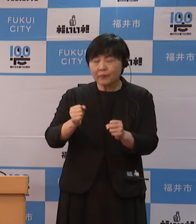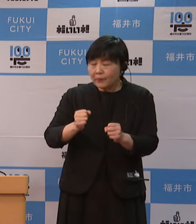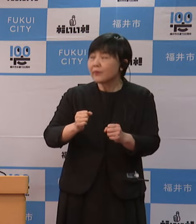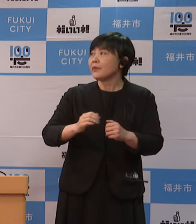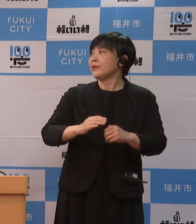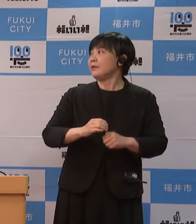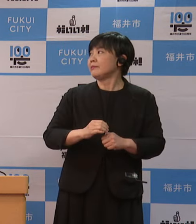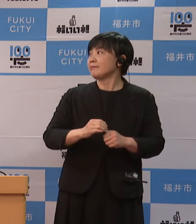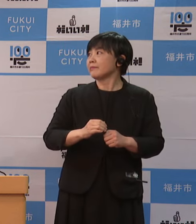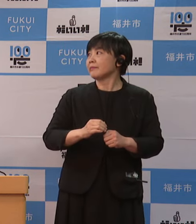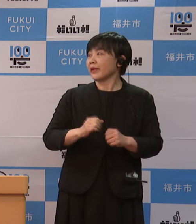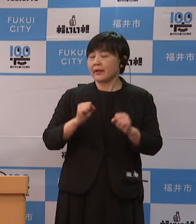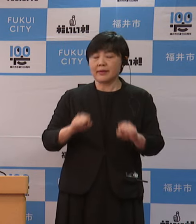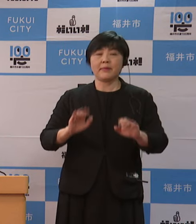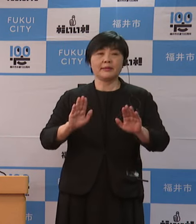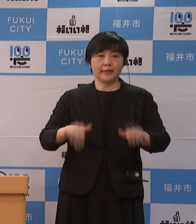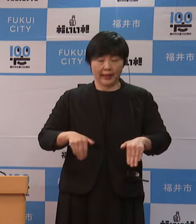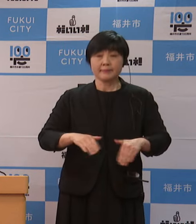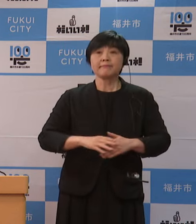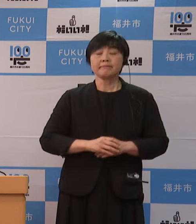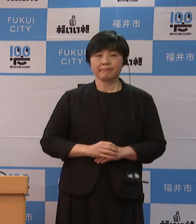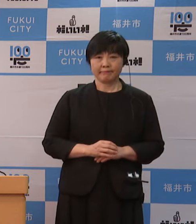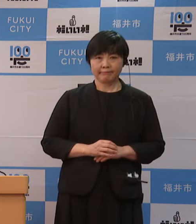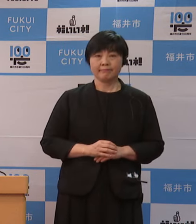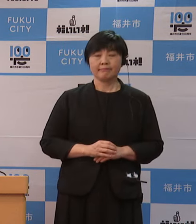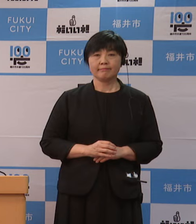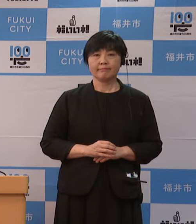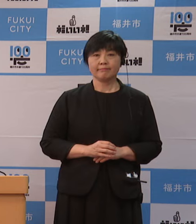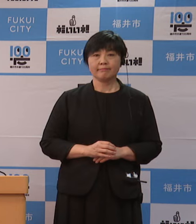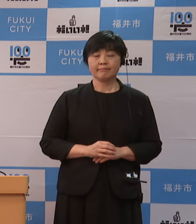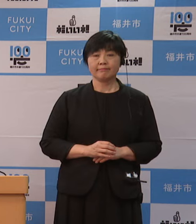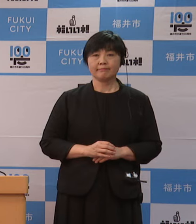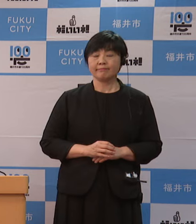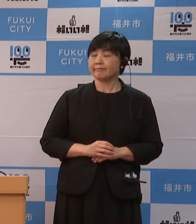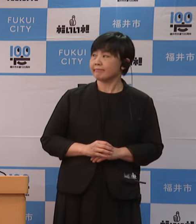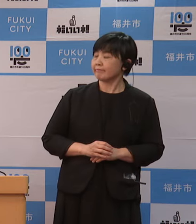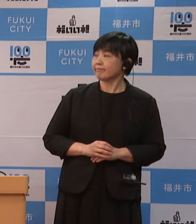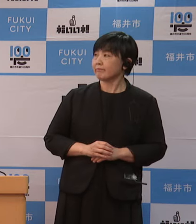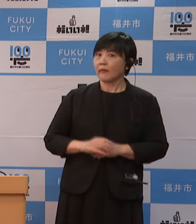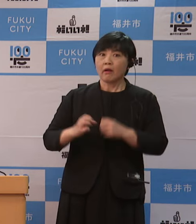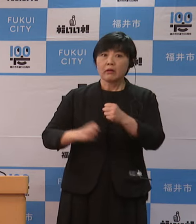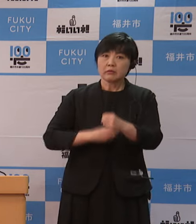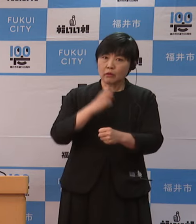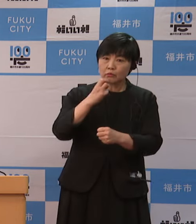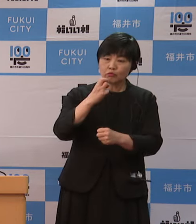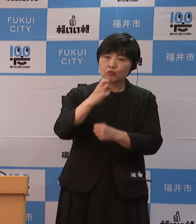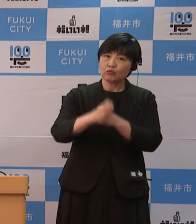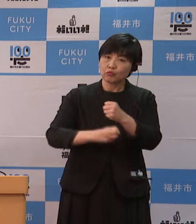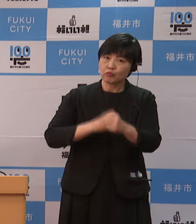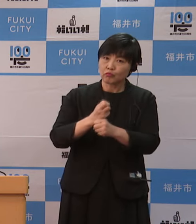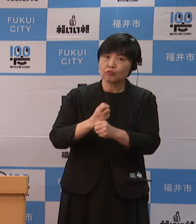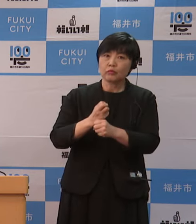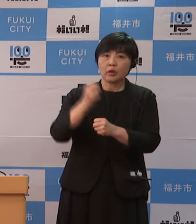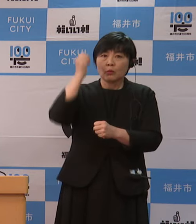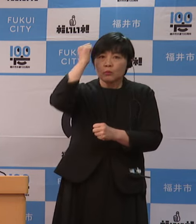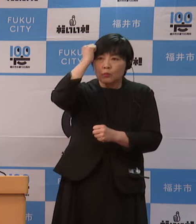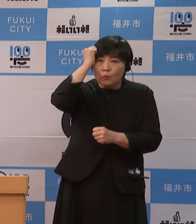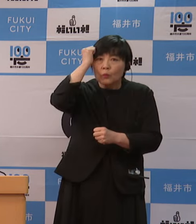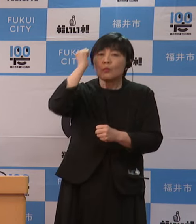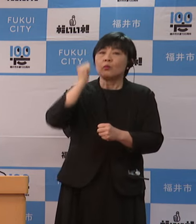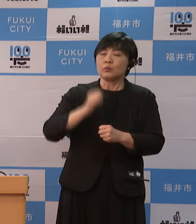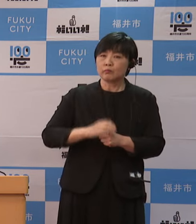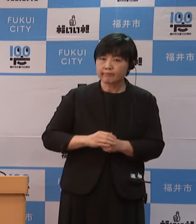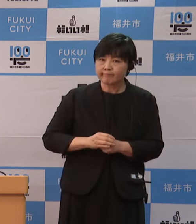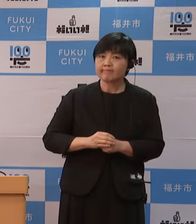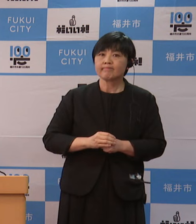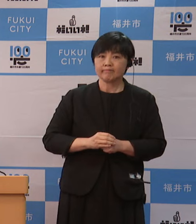ういったことをさせていただきました。 この30周年の、まあ、記念といいますと、提